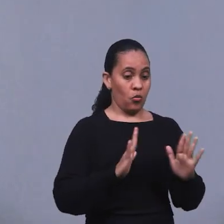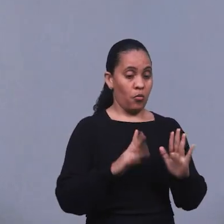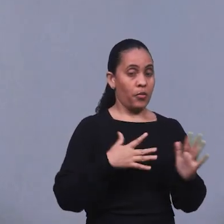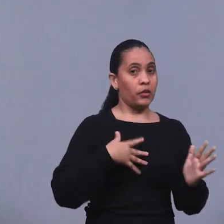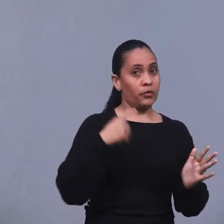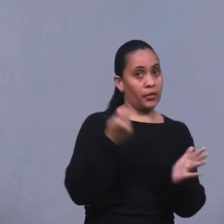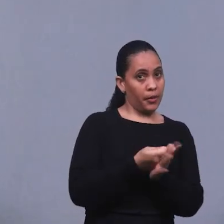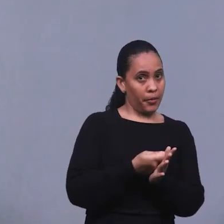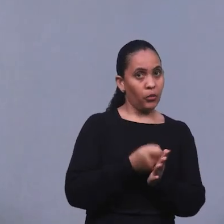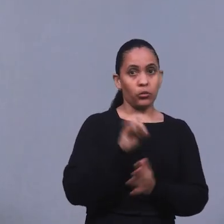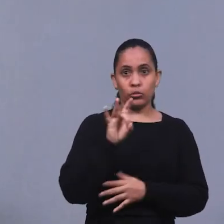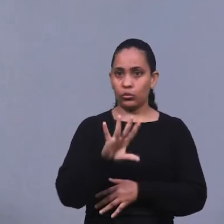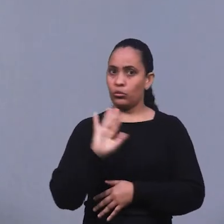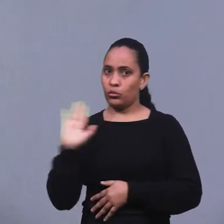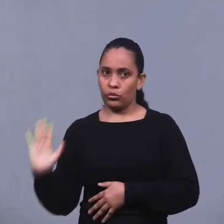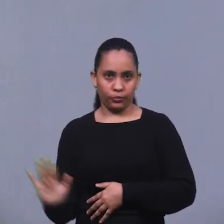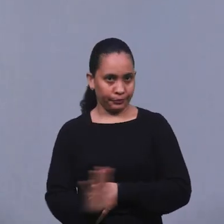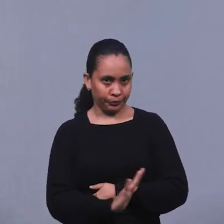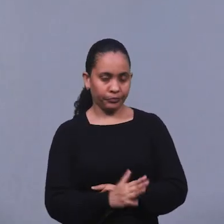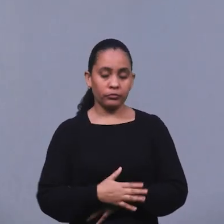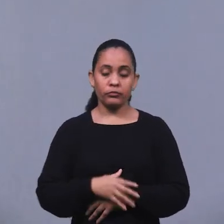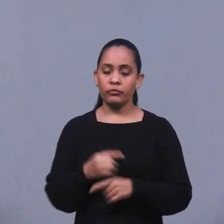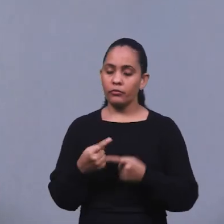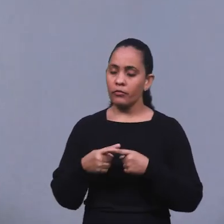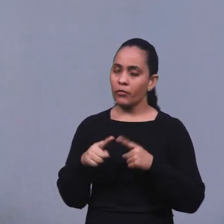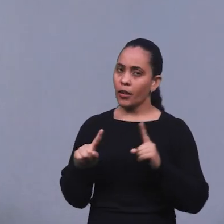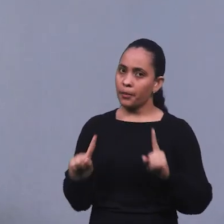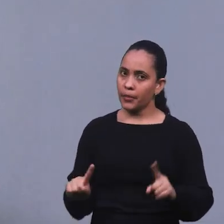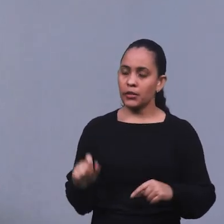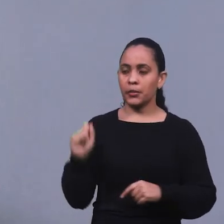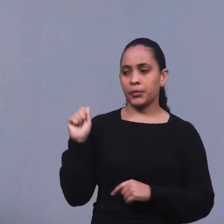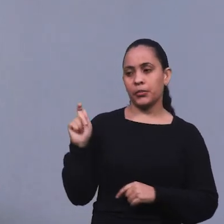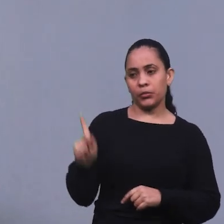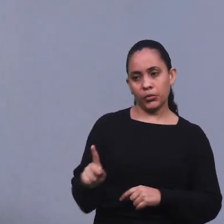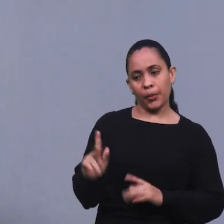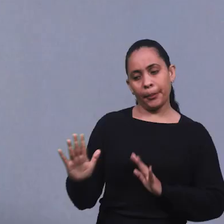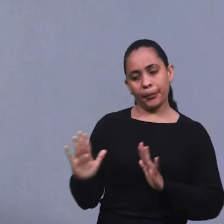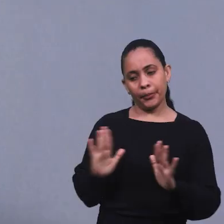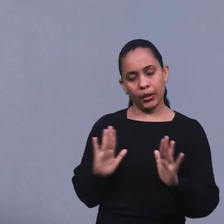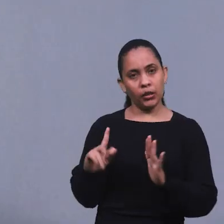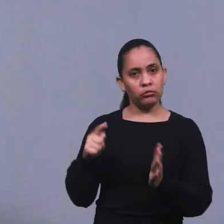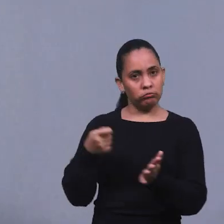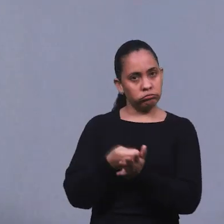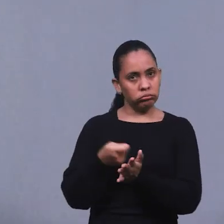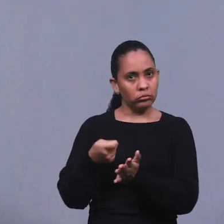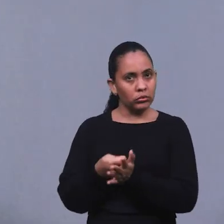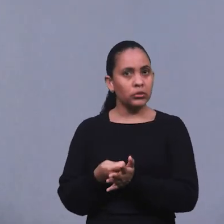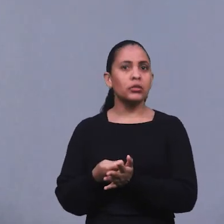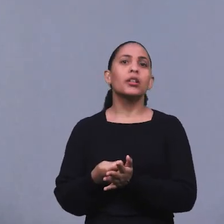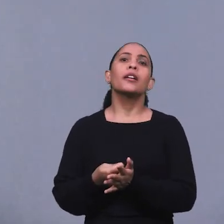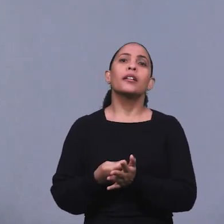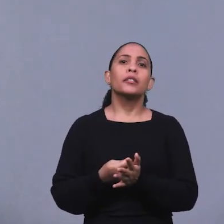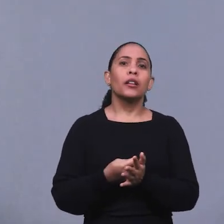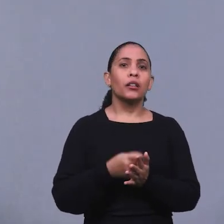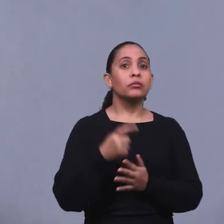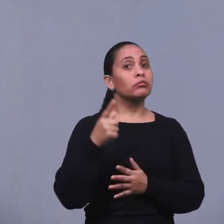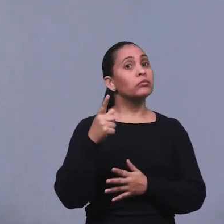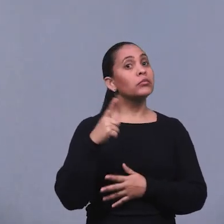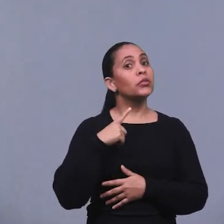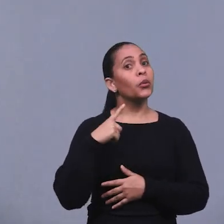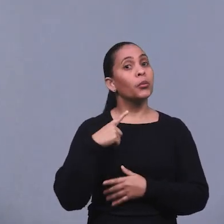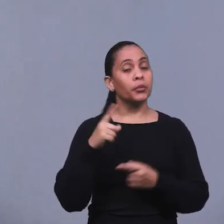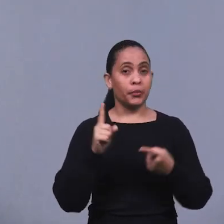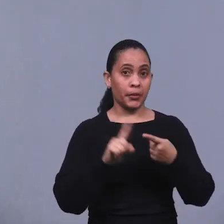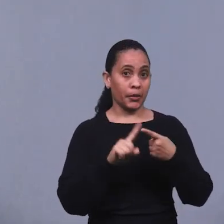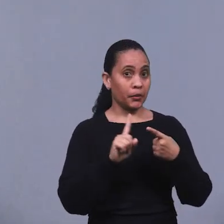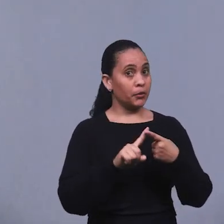contribuição. Somente. Só isso. Agora, a aposentadoria por tempo de contribuição são alguns requisitos diferentes. Ela leva